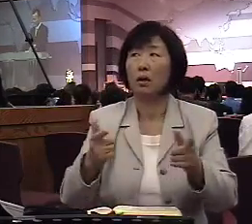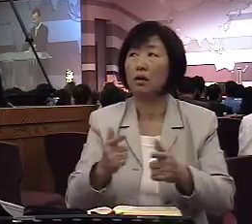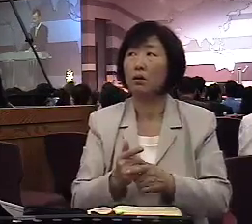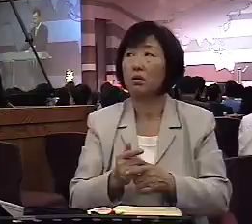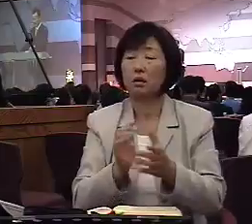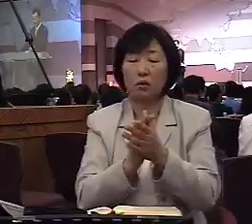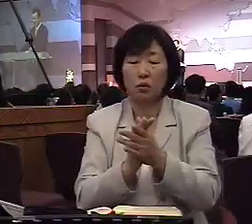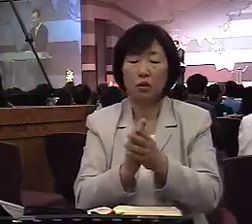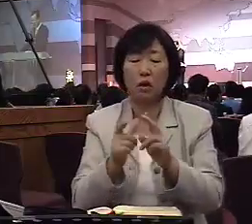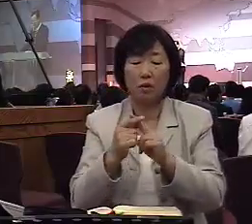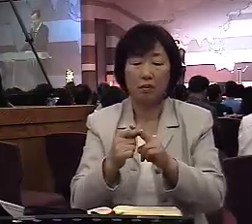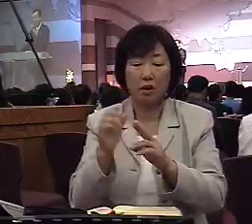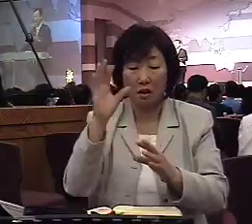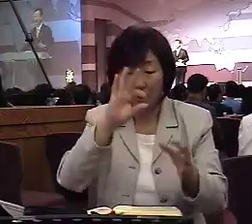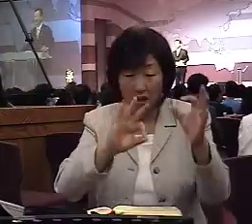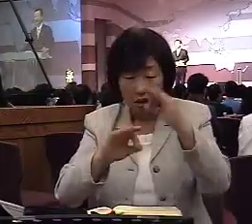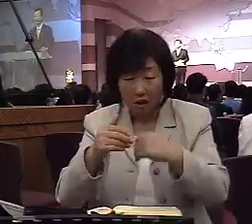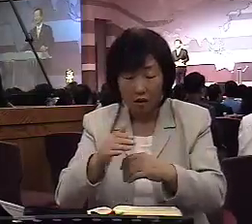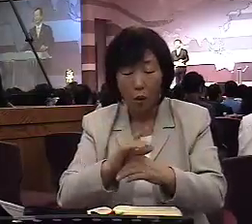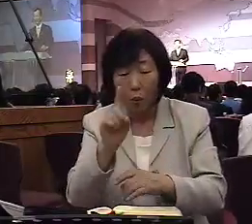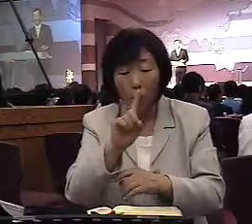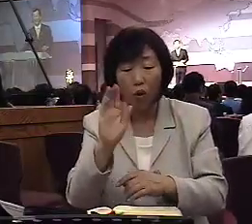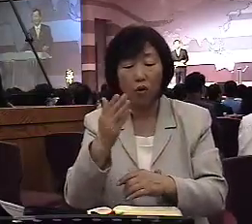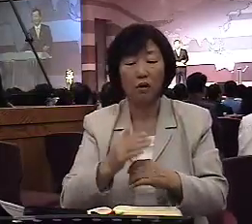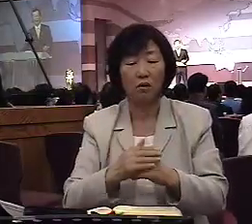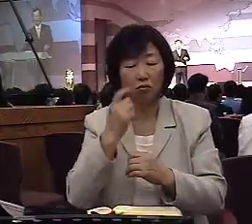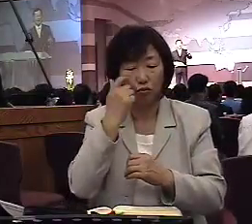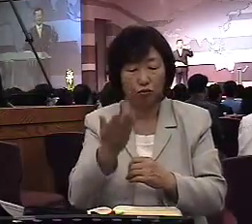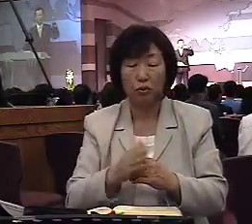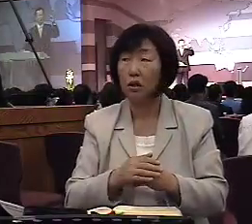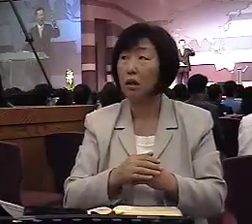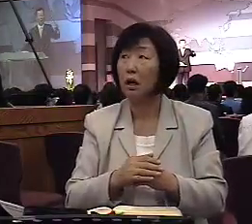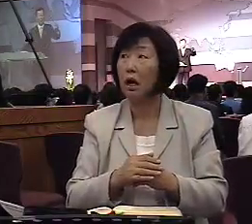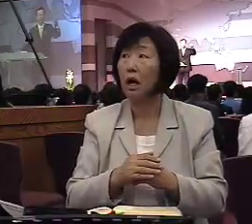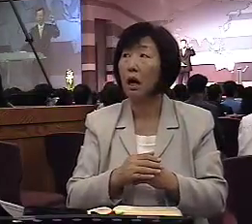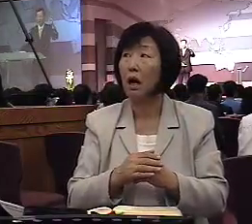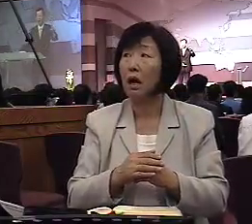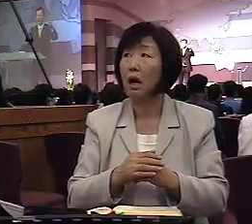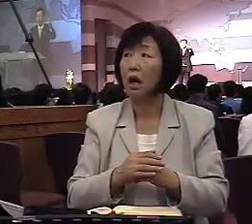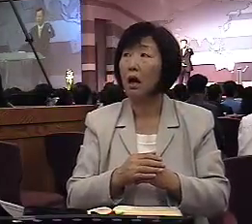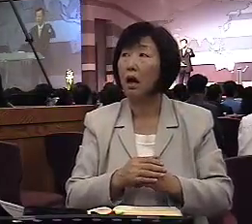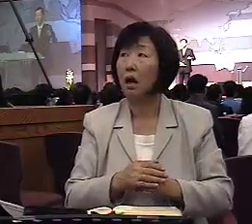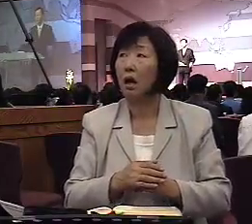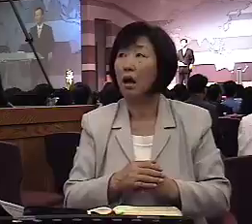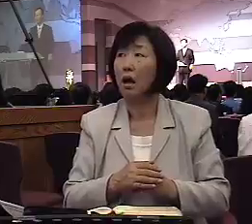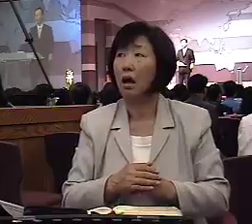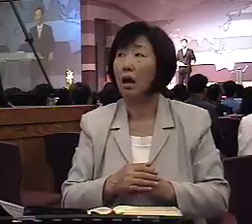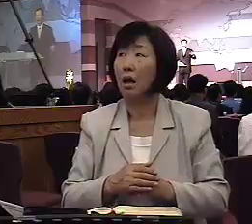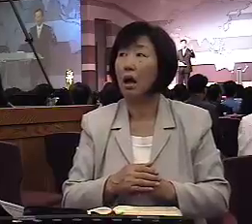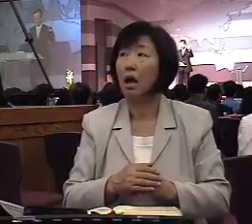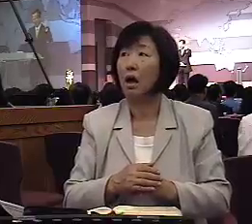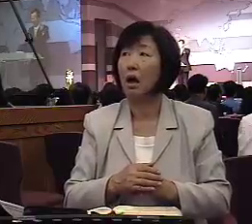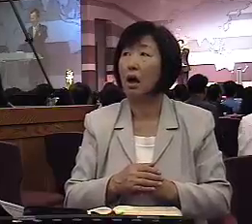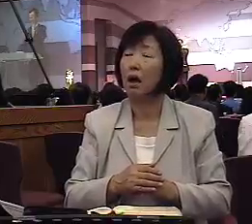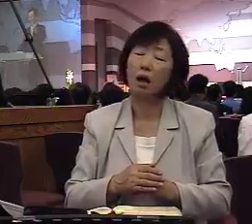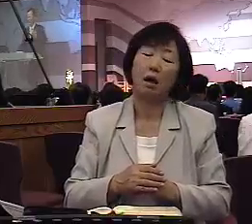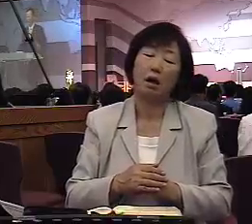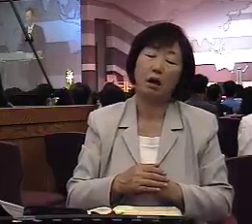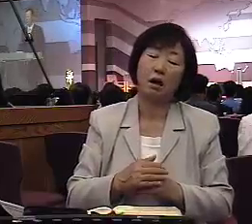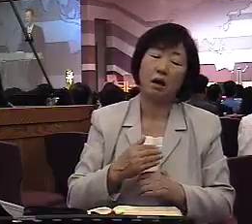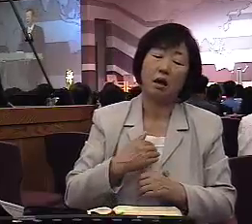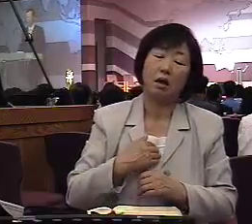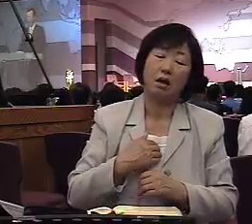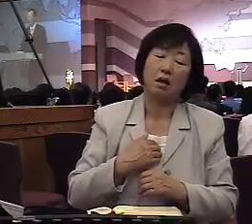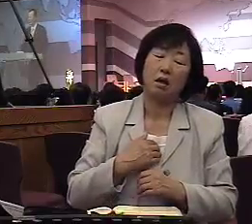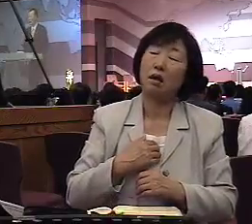친구들과 함께 그를 찾아갔습니다. 어떻게 된 거냐? 그의 대답은 I got tired of fighting with sin. I got tired of fighting